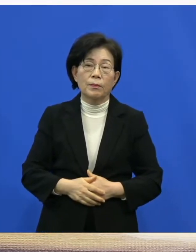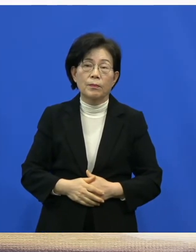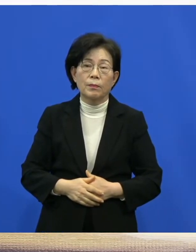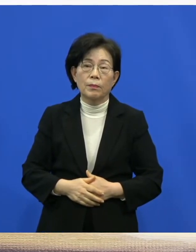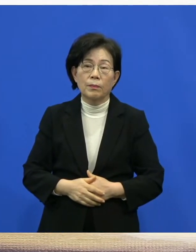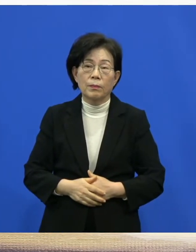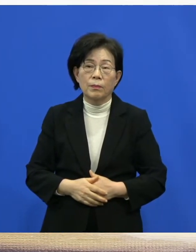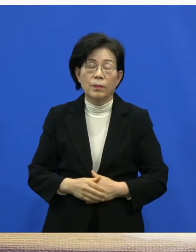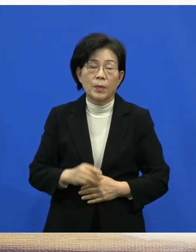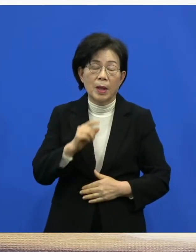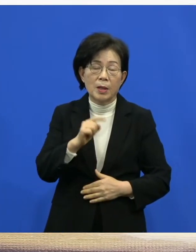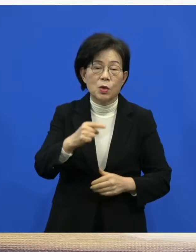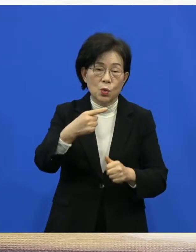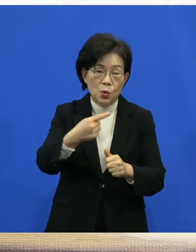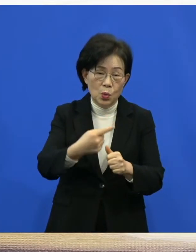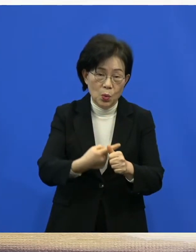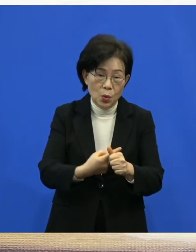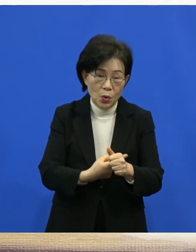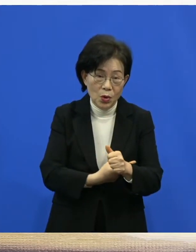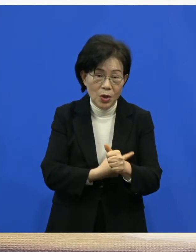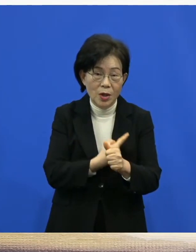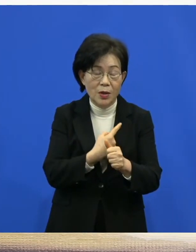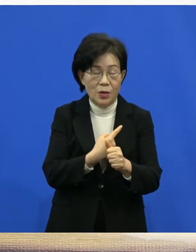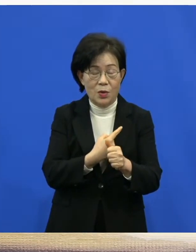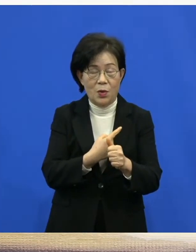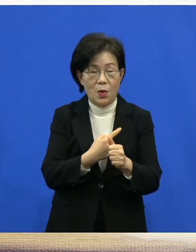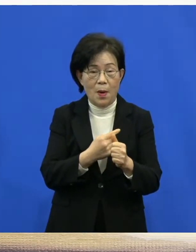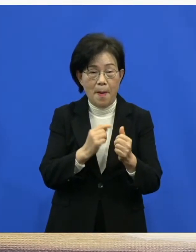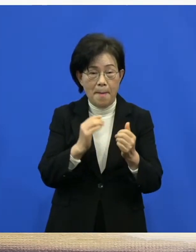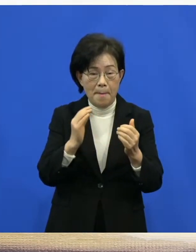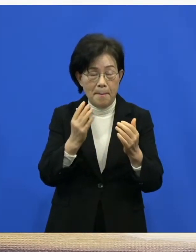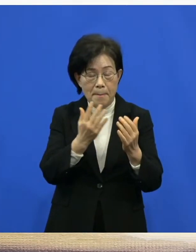우리는 이런 것을 우연으로 가장한 섭리라고 얘기합니다.